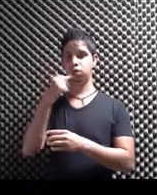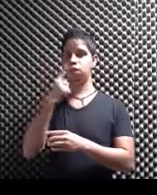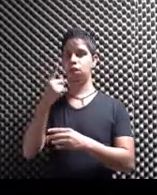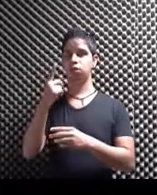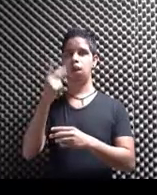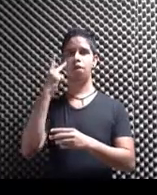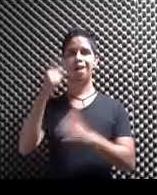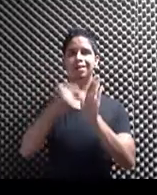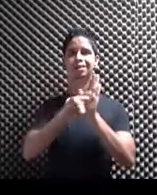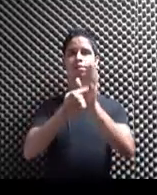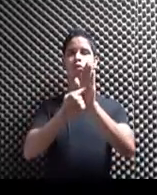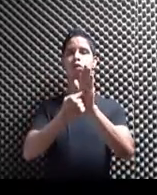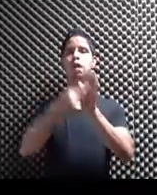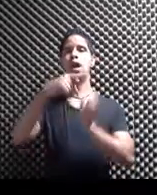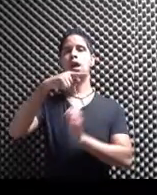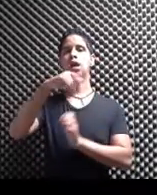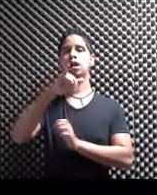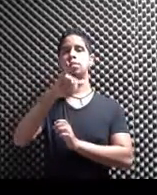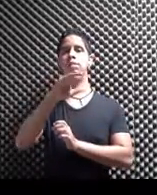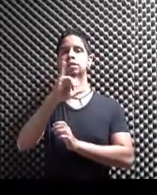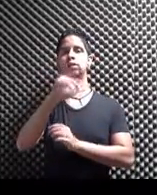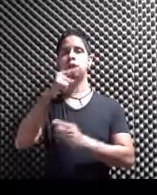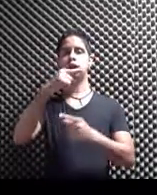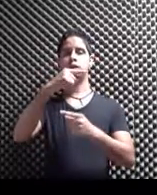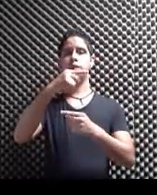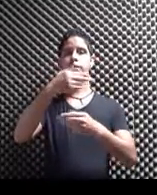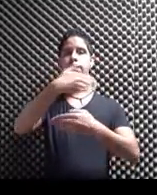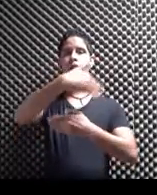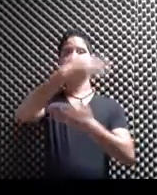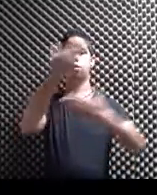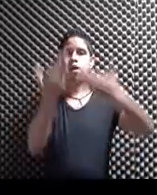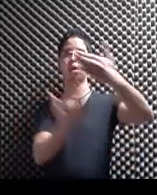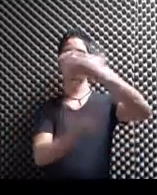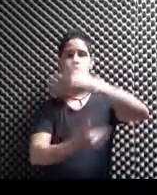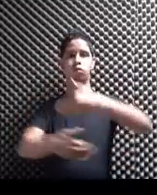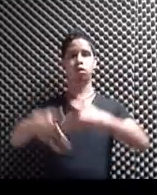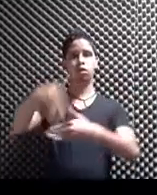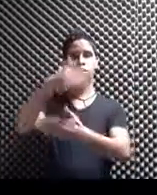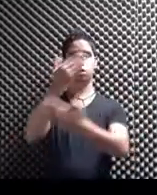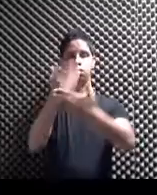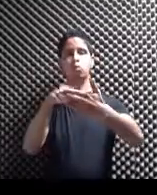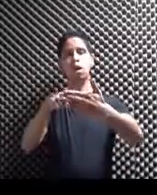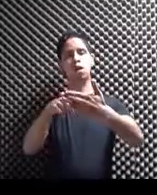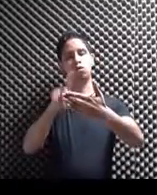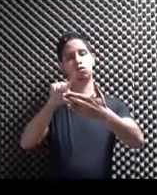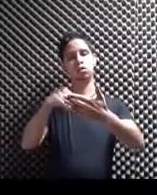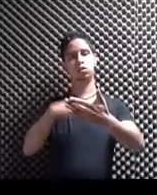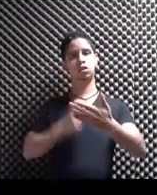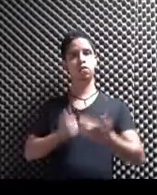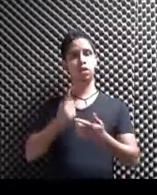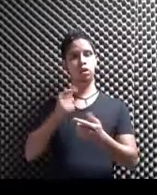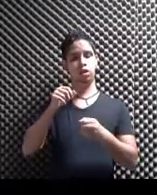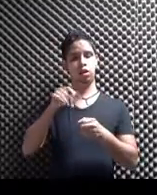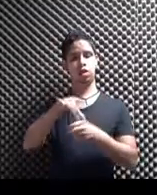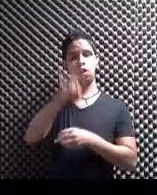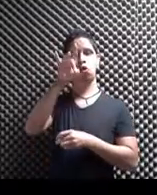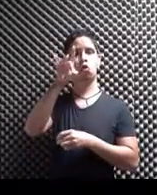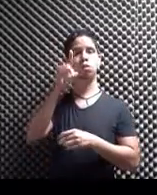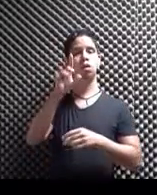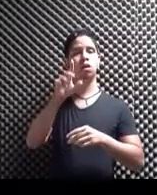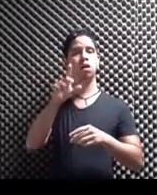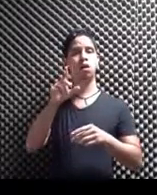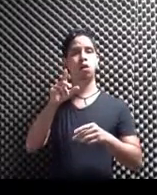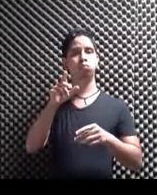y sube sigue siendo agua o que ustedes van a seguir moviendo emociones en la gente y descubriendo aquellas cosas que mucha gente